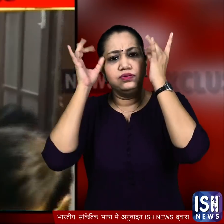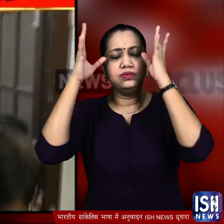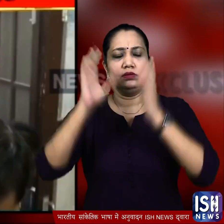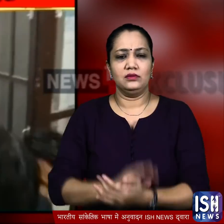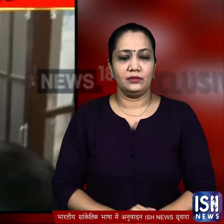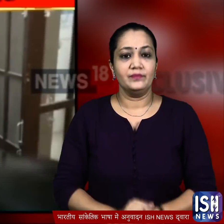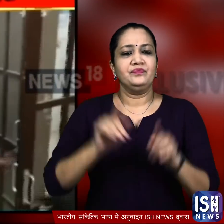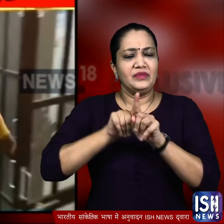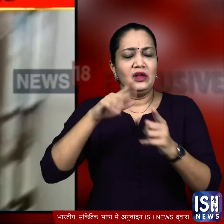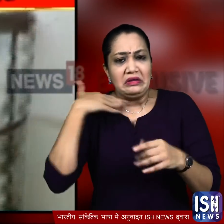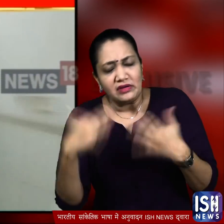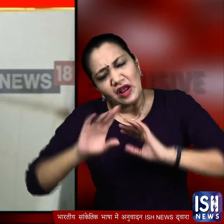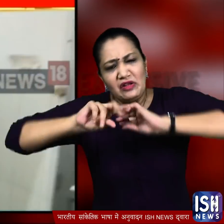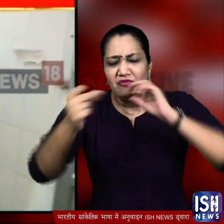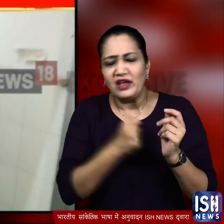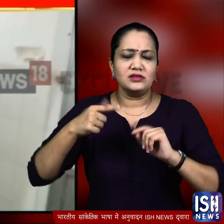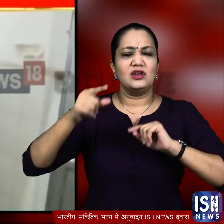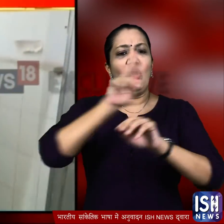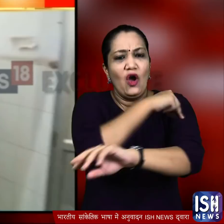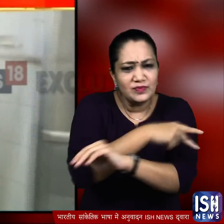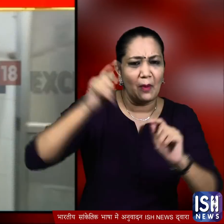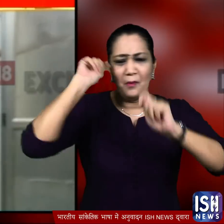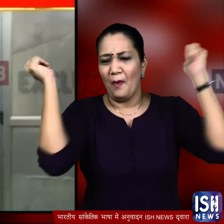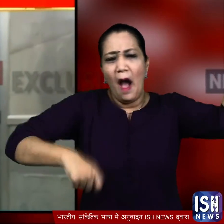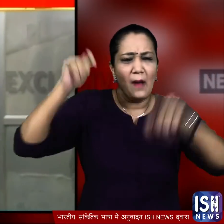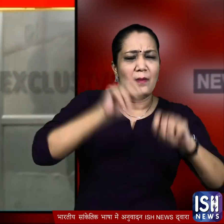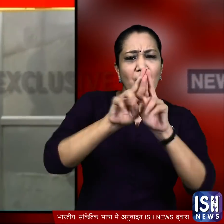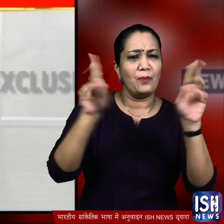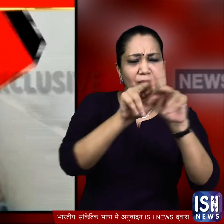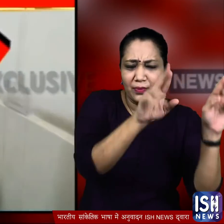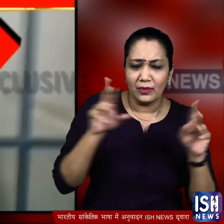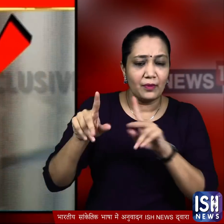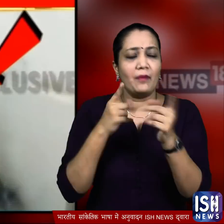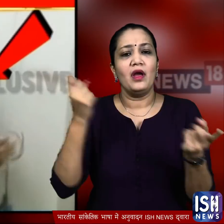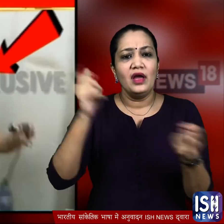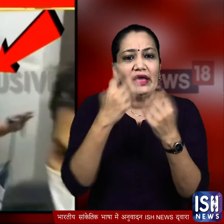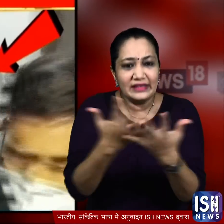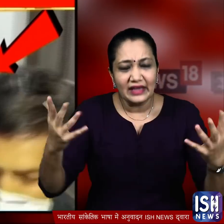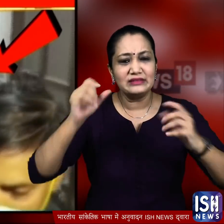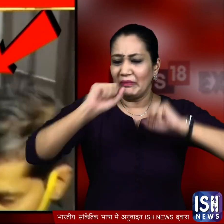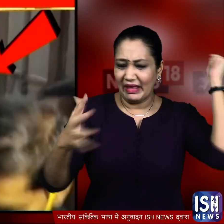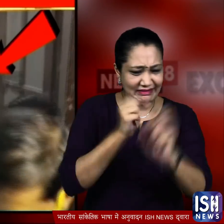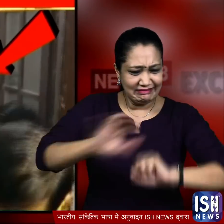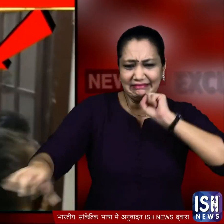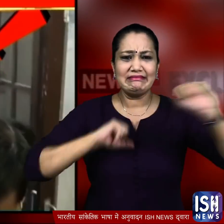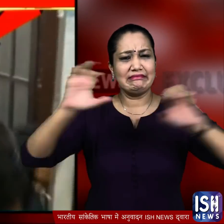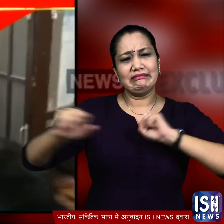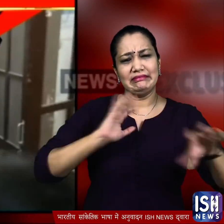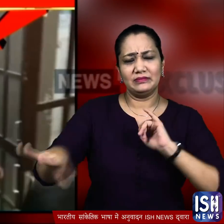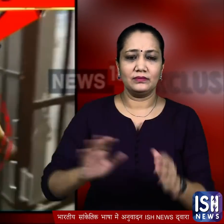अपना आपा खो बैठे। मौत की खबर मिलने के फौरन बाद उन्होंने अस्पताल में तोड़फोड़ शुरू कर दी। अस्पताल में मौजूद सामान को भी इधर उधर